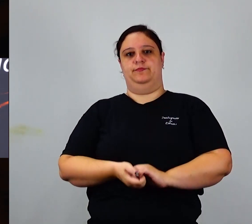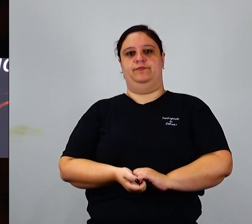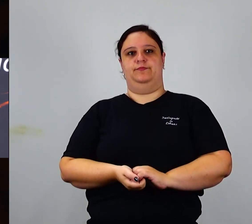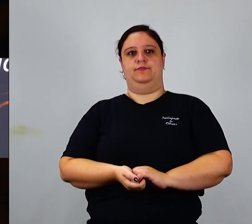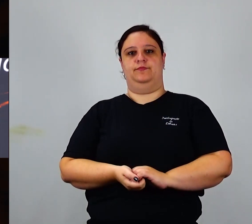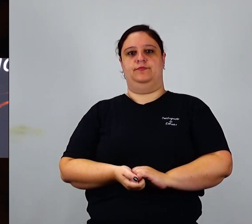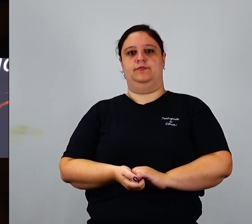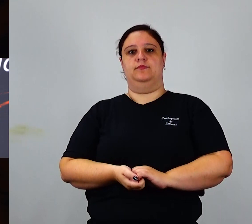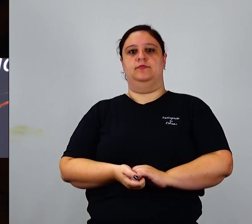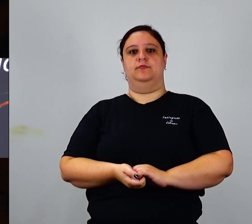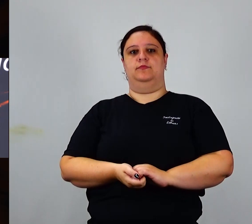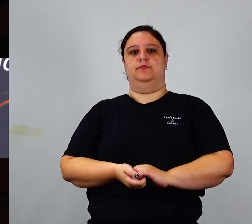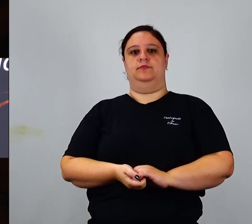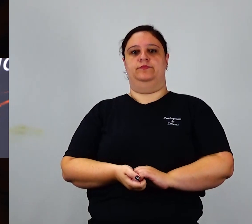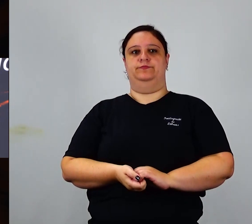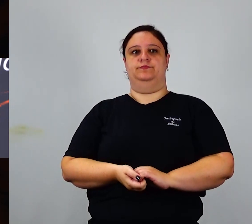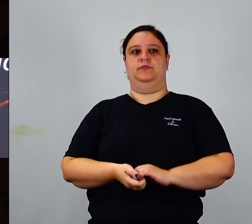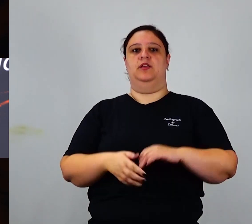Aqui,